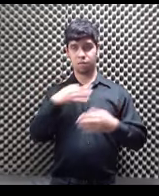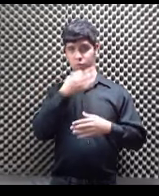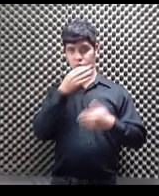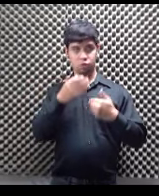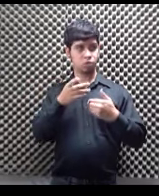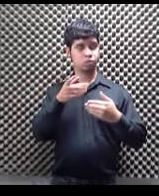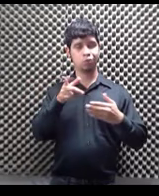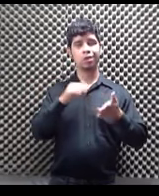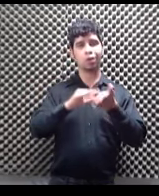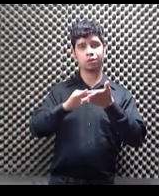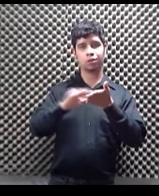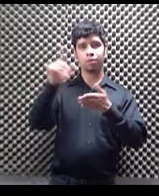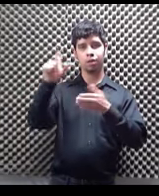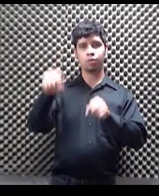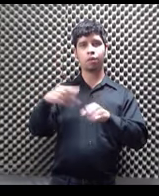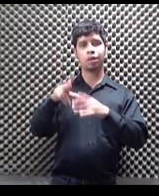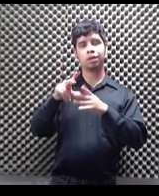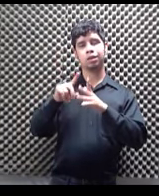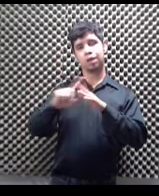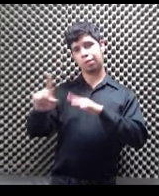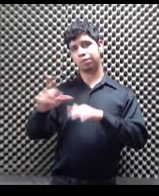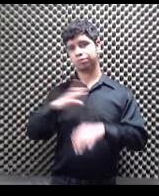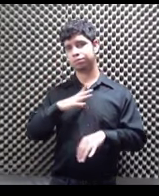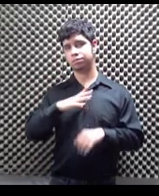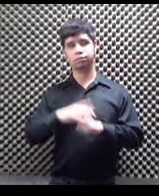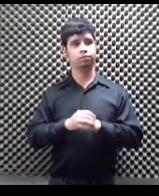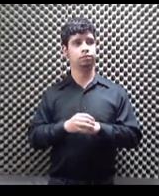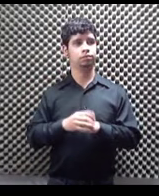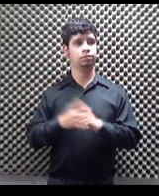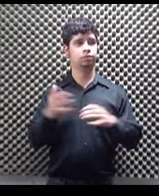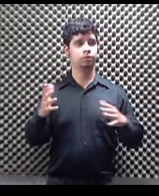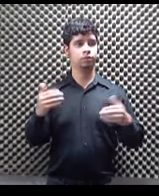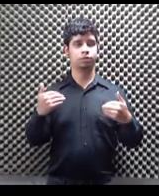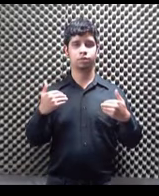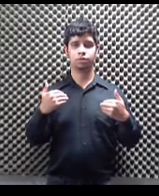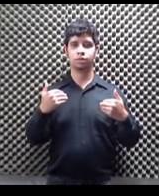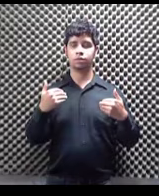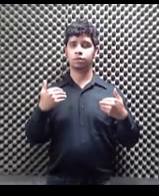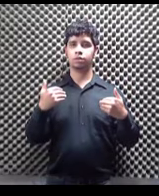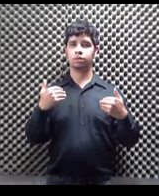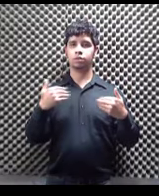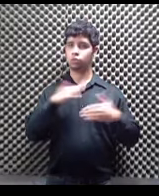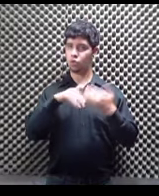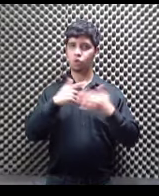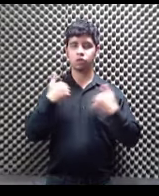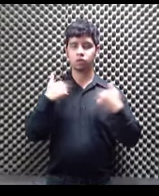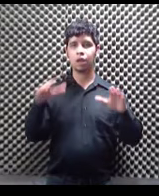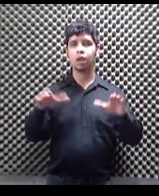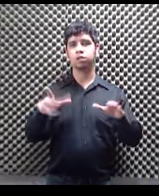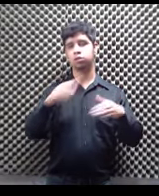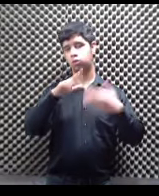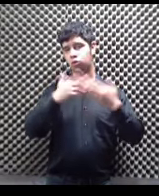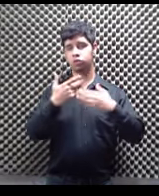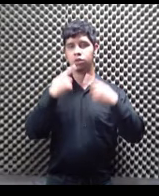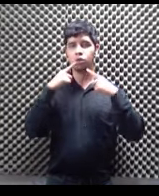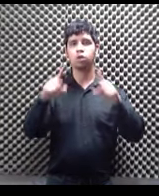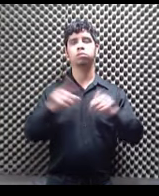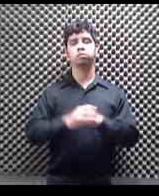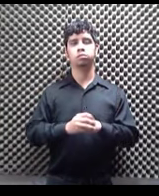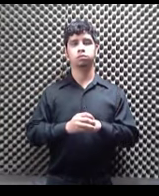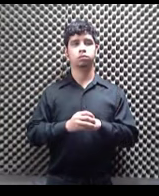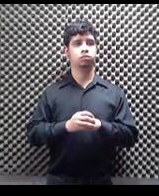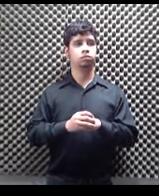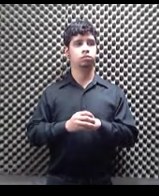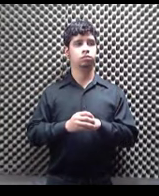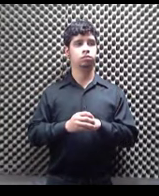podía escapar. Exacto. Yo, yo creo sí, que. Ya hoy estamos como que. Pero nada, todo se hace y todo se logra. Y mira, con quién no